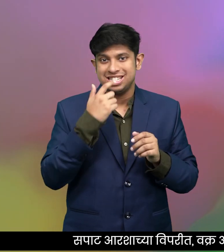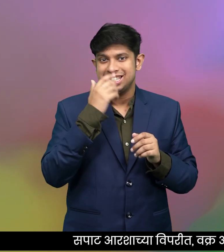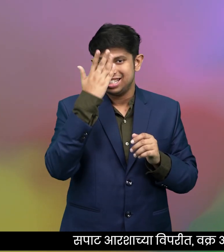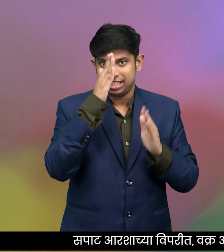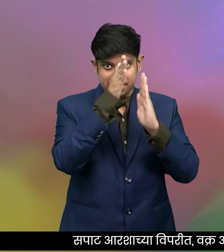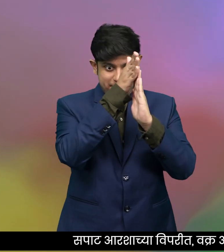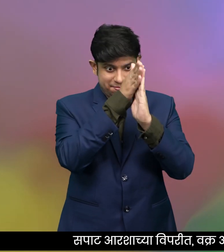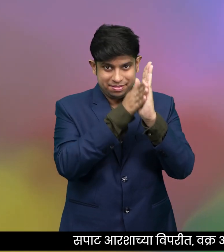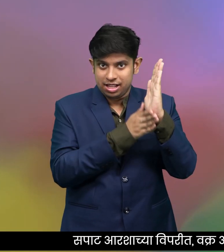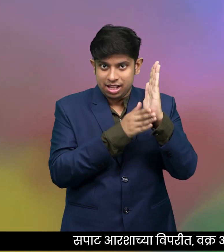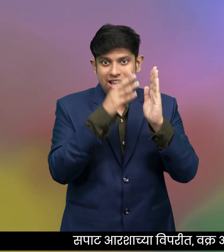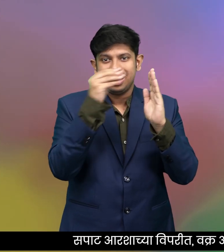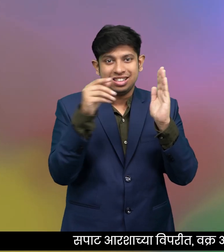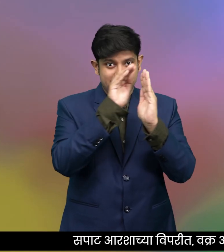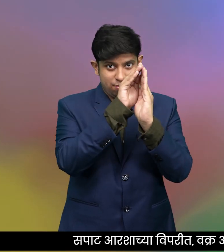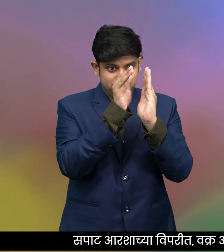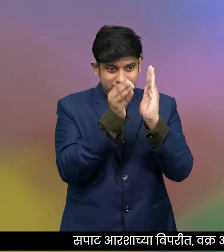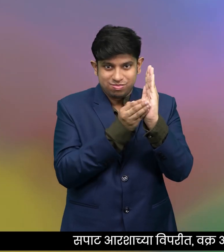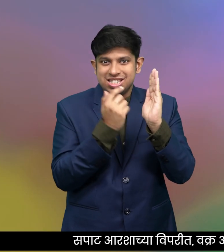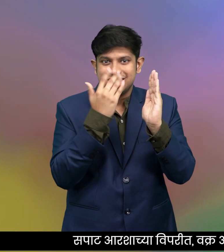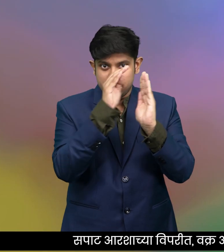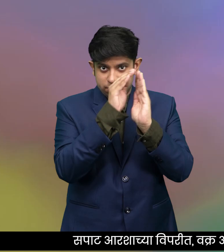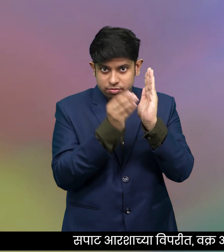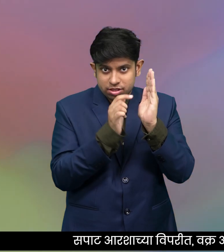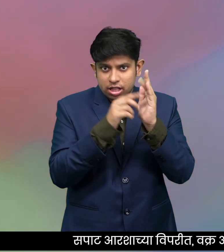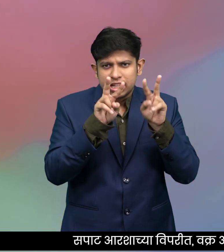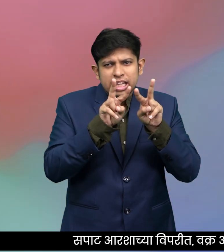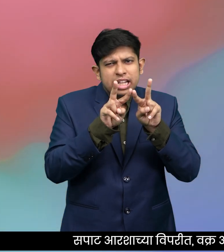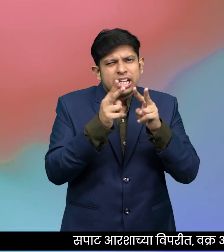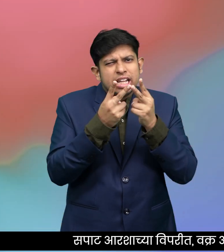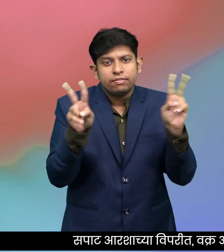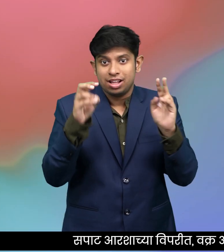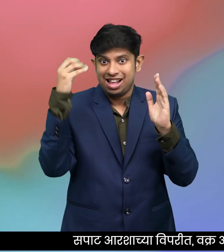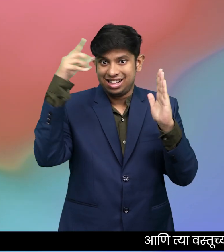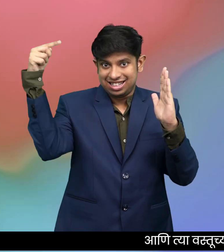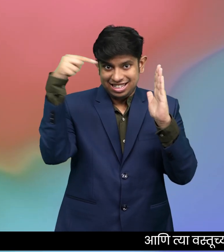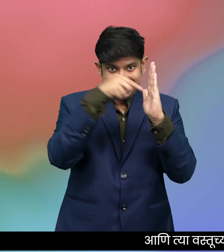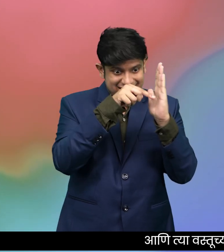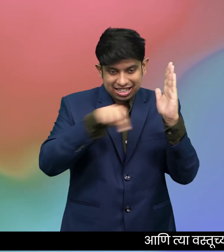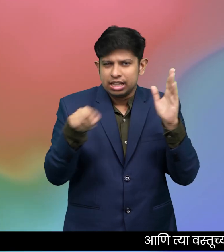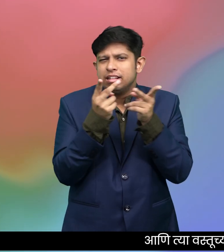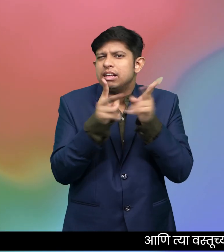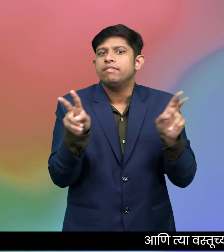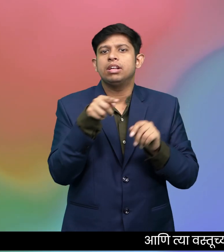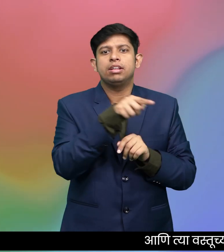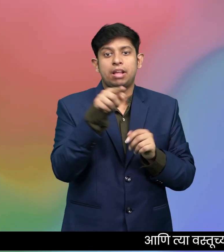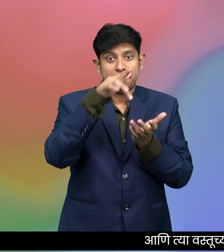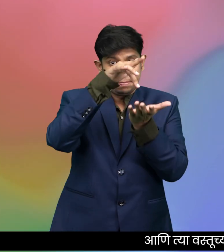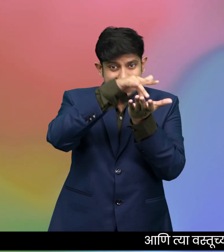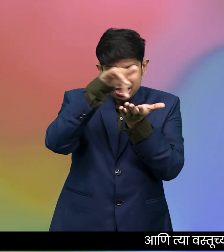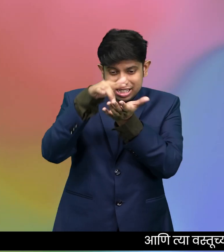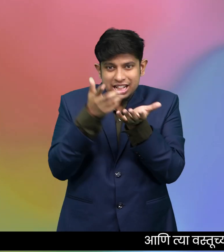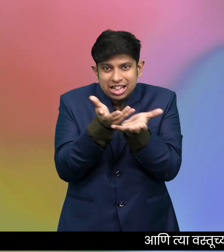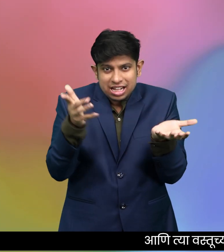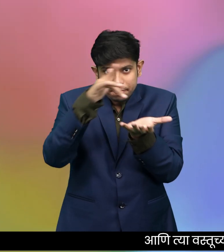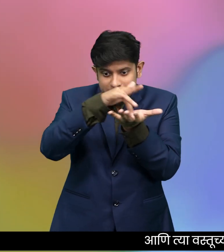सपाट Unlike आरशाच्या plane mirrors, विपरीत वक्र आरसे curved प्रतिमा mirrors वेगवेगळ्या create प्रकारे different तयार reflected करतात image based आणि on त्या the वस्तू position स्थानावर of the अवलंबून object.